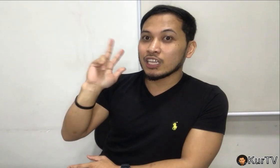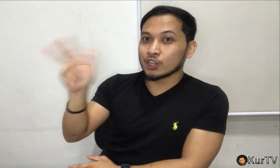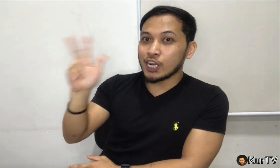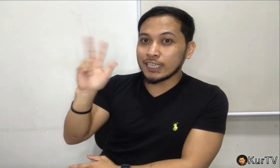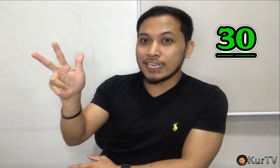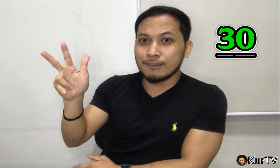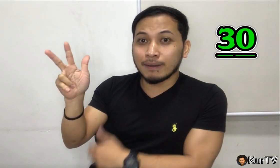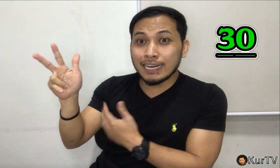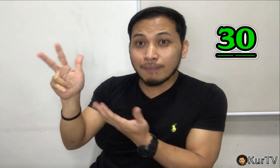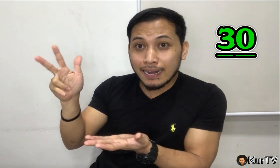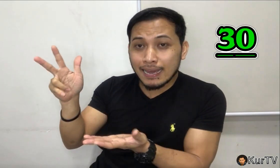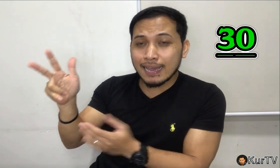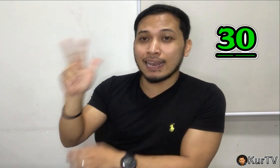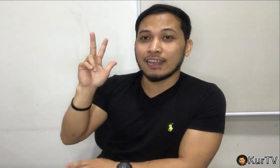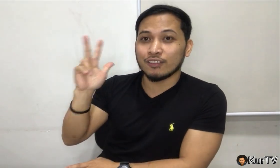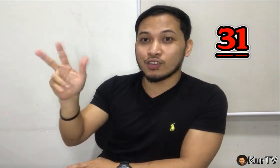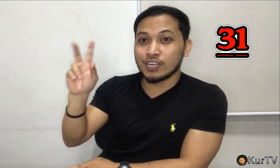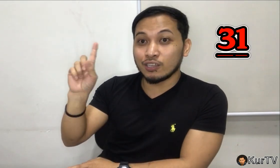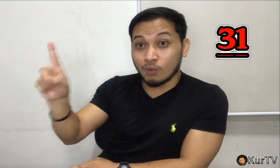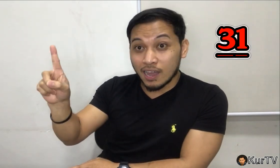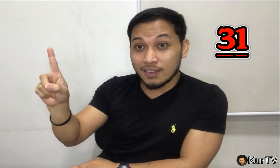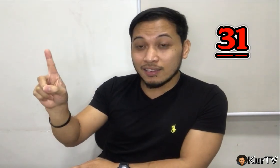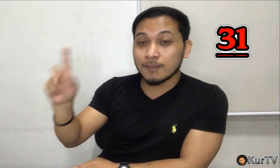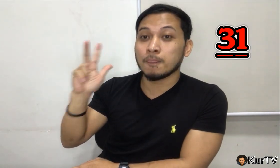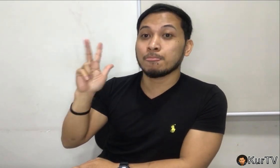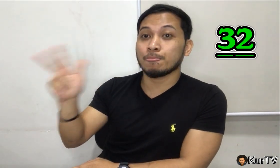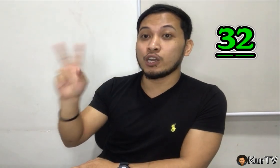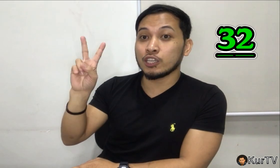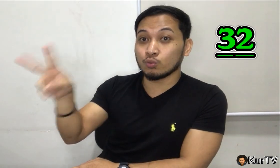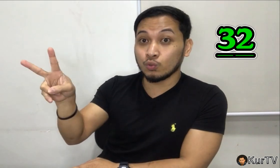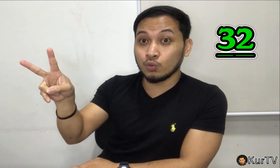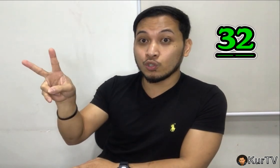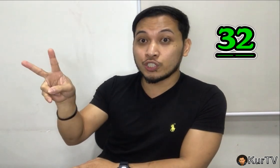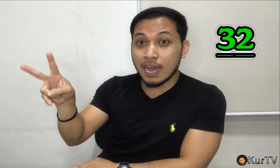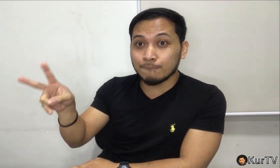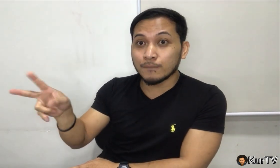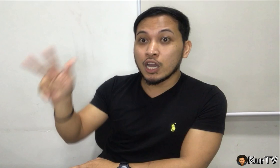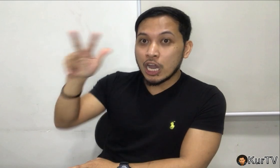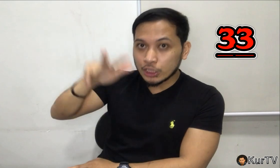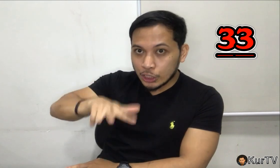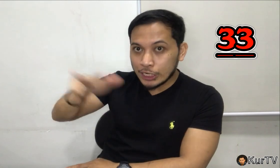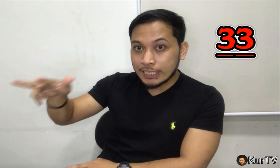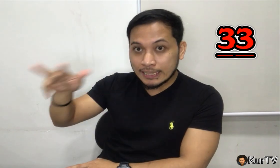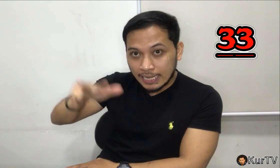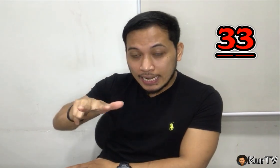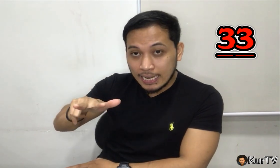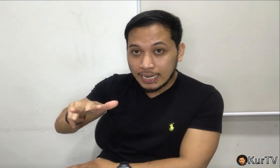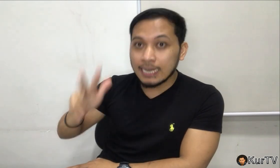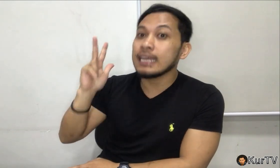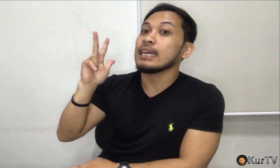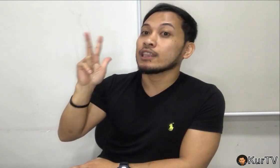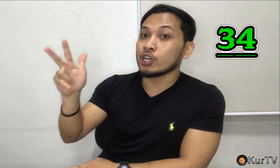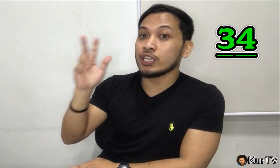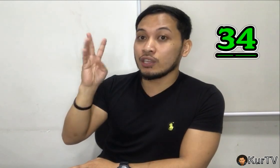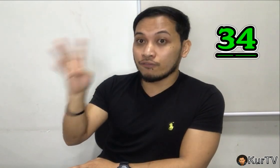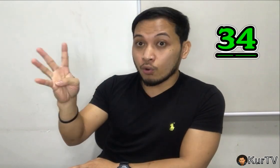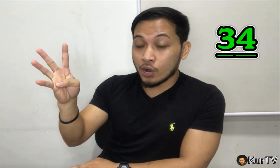30. Baril-baril! 31, 32, jump! 33, 34,